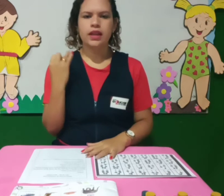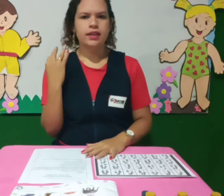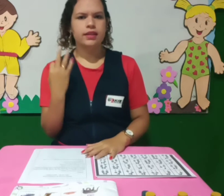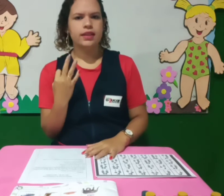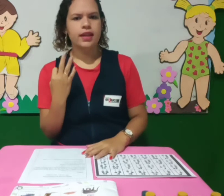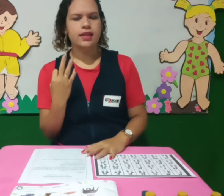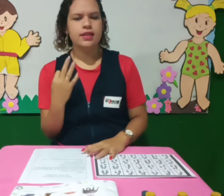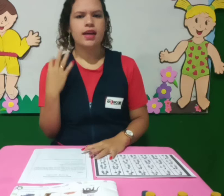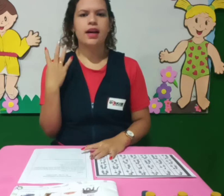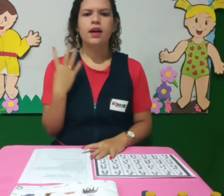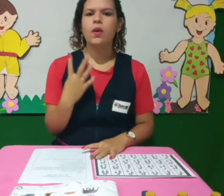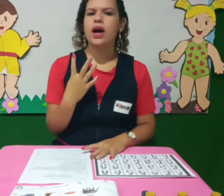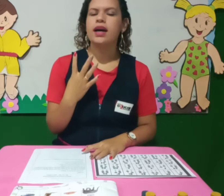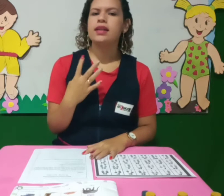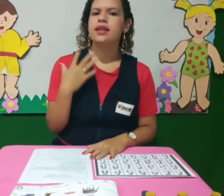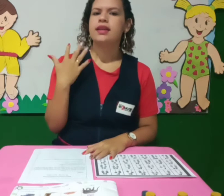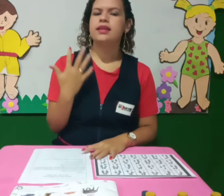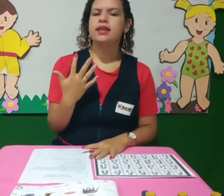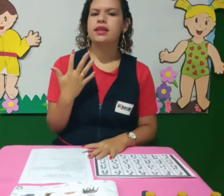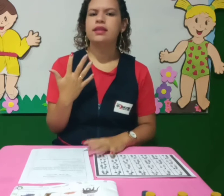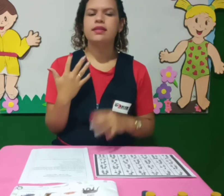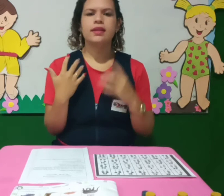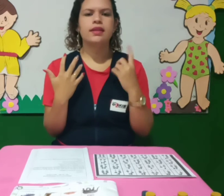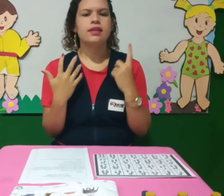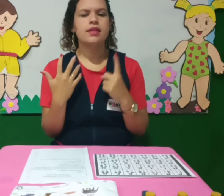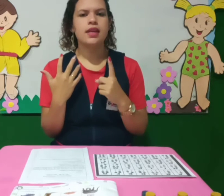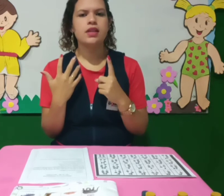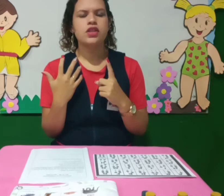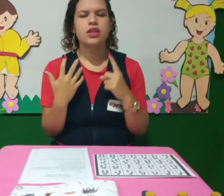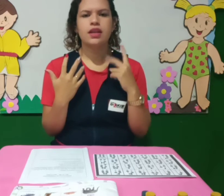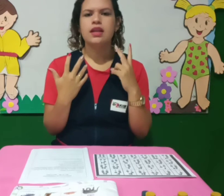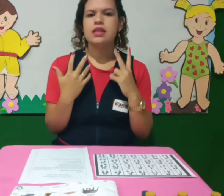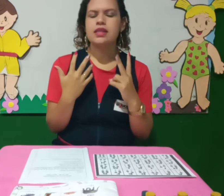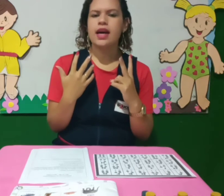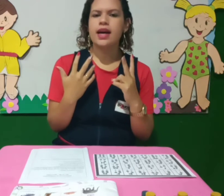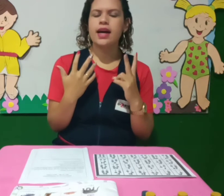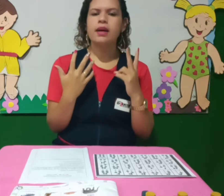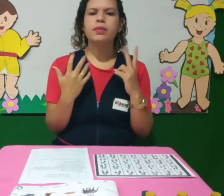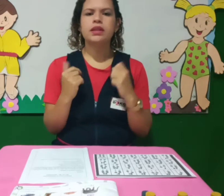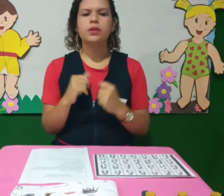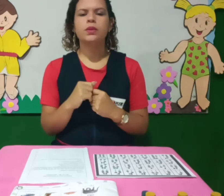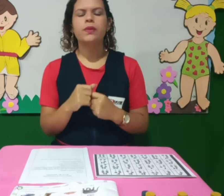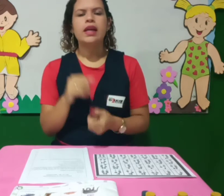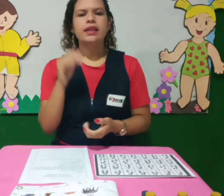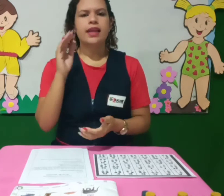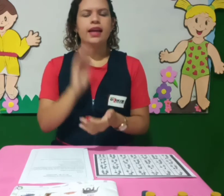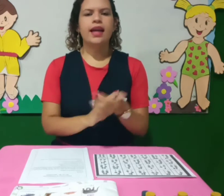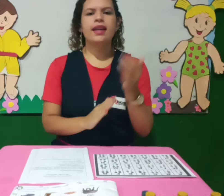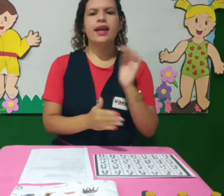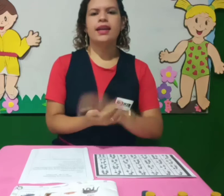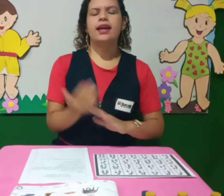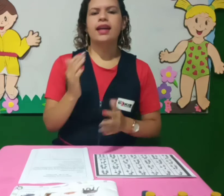segunda, terça, quarta, quinta, sexta, sábado.